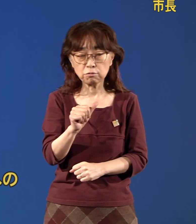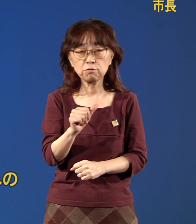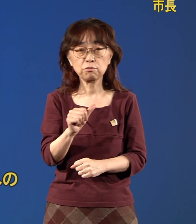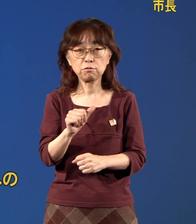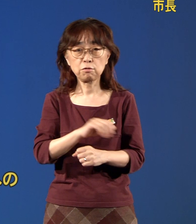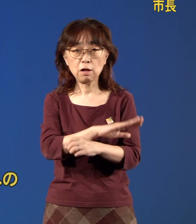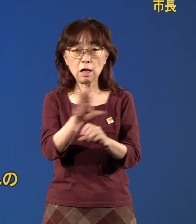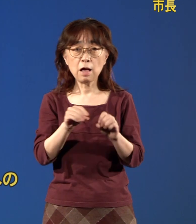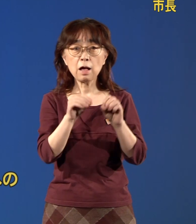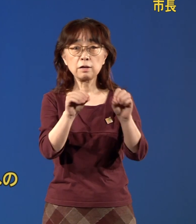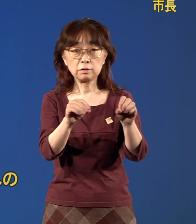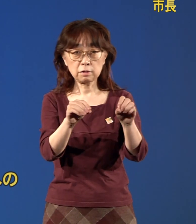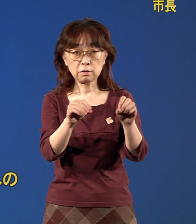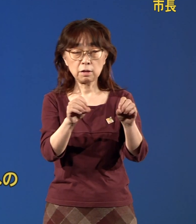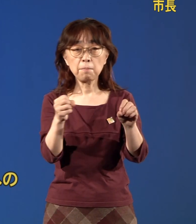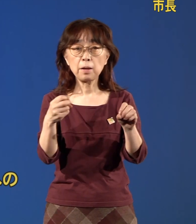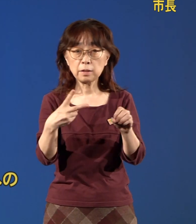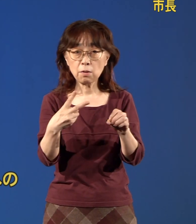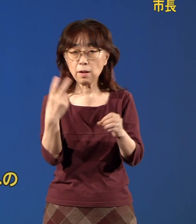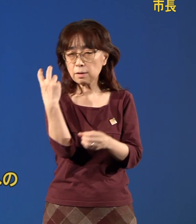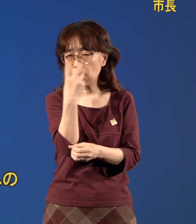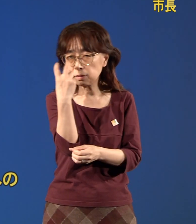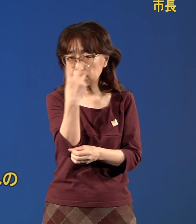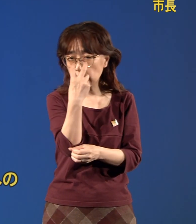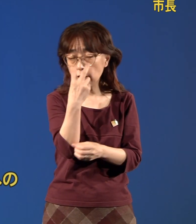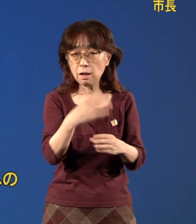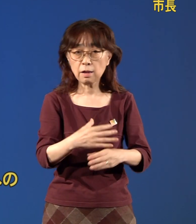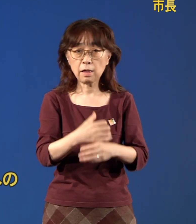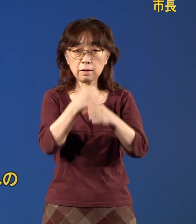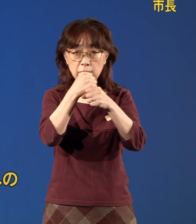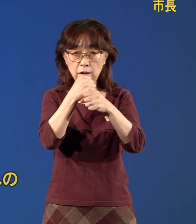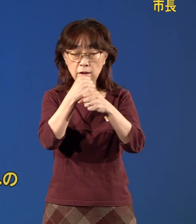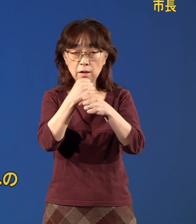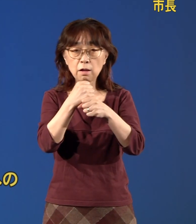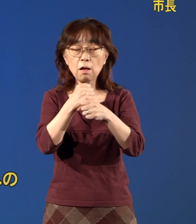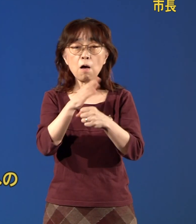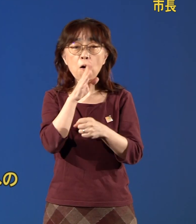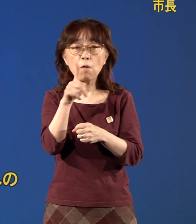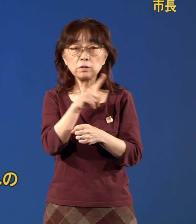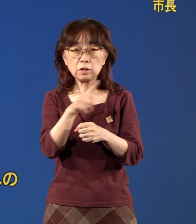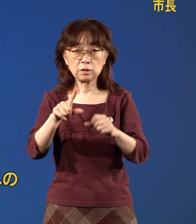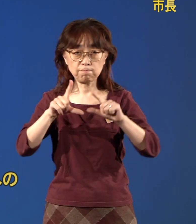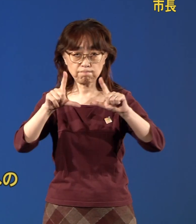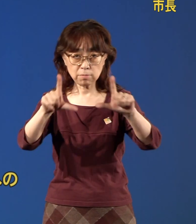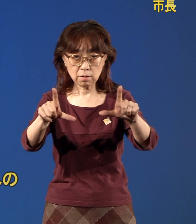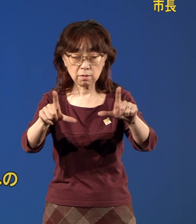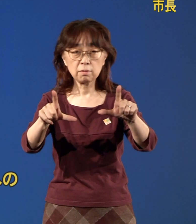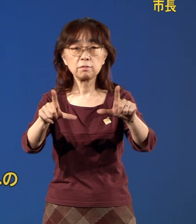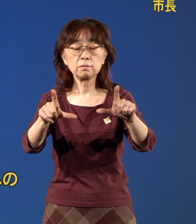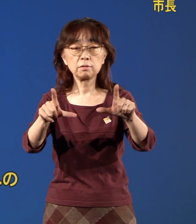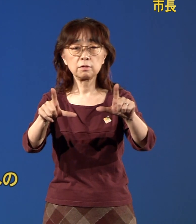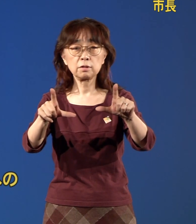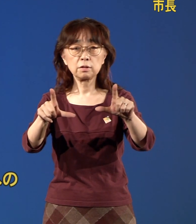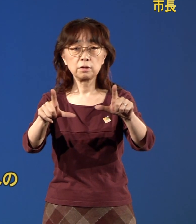染、検査が結果が出たらその方にお伝えをして、例えばその濃厚接触の方と